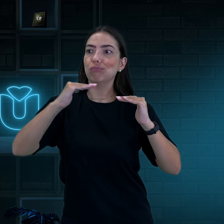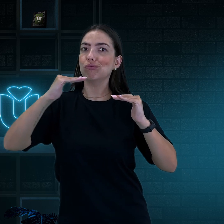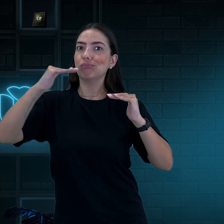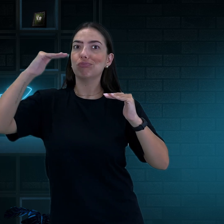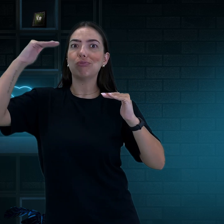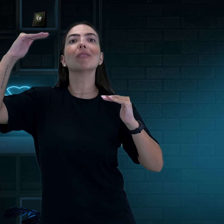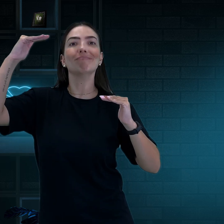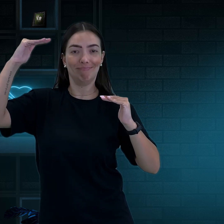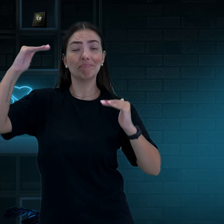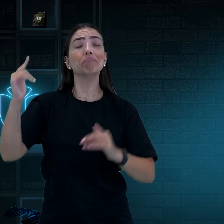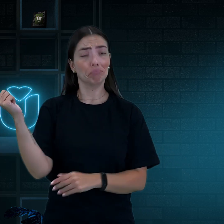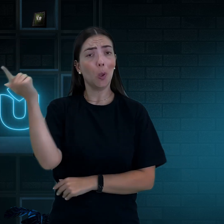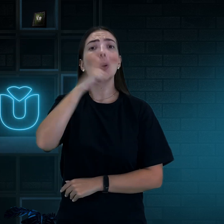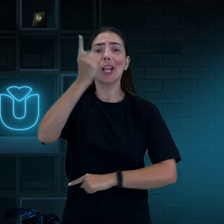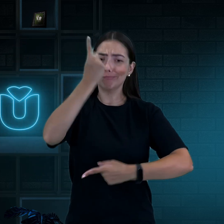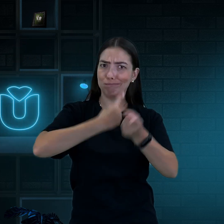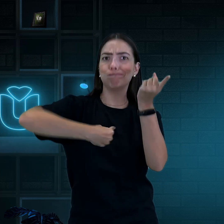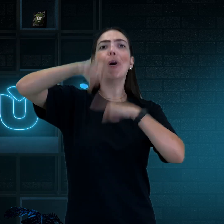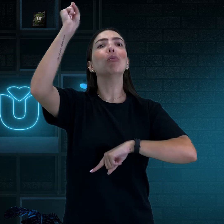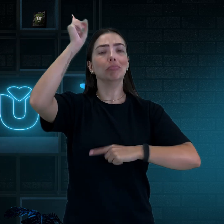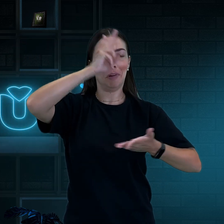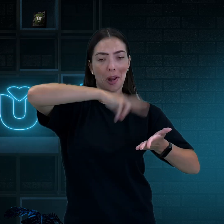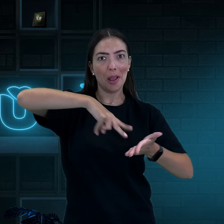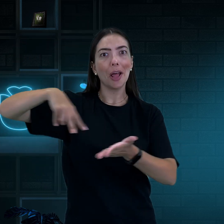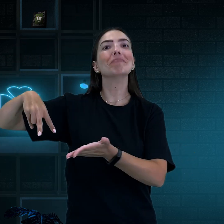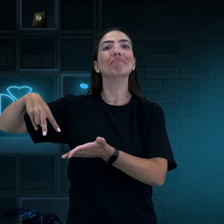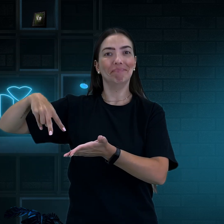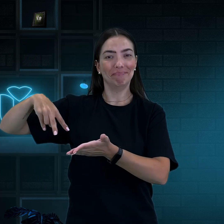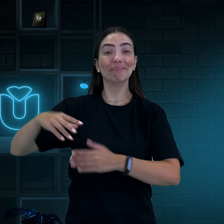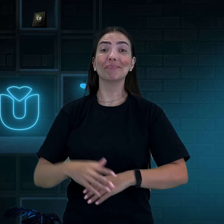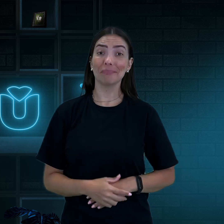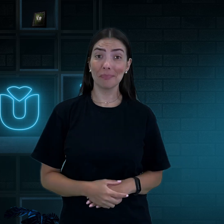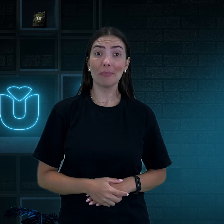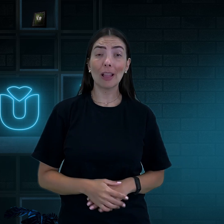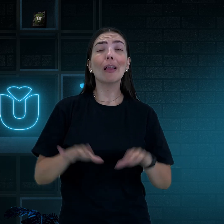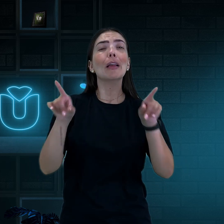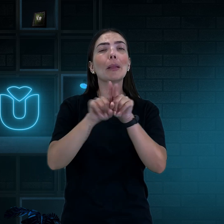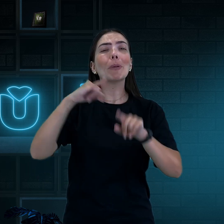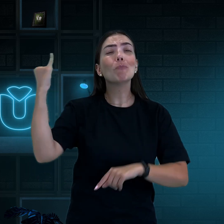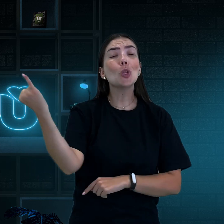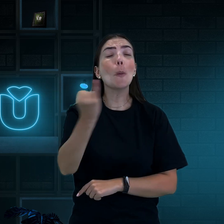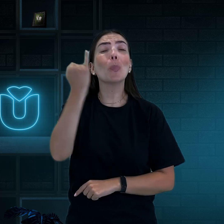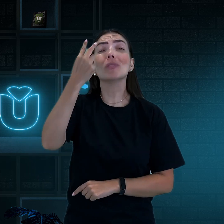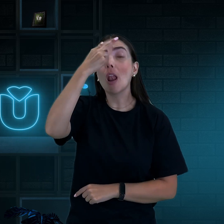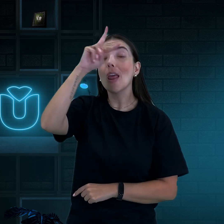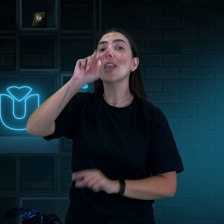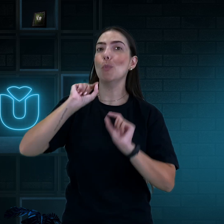vai crescendo cada vez mais e consegue evoluir na sua leitura. Também é